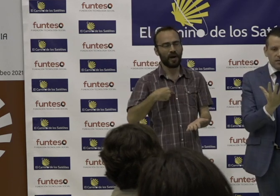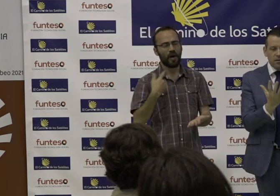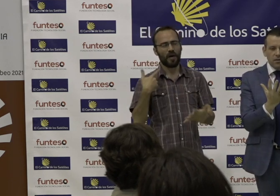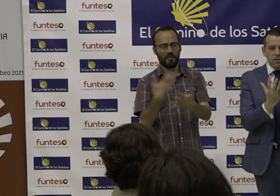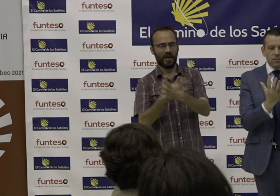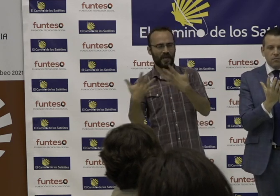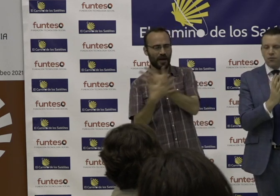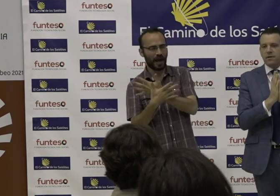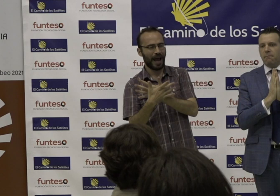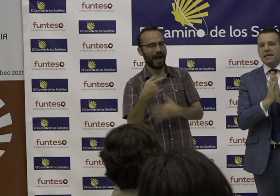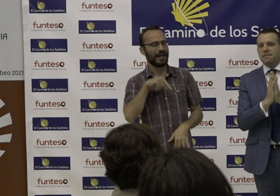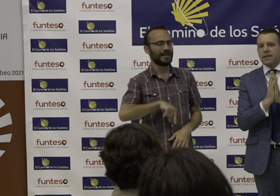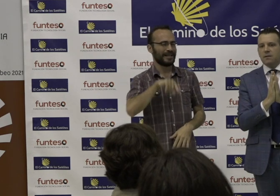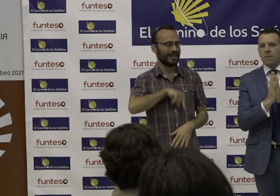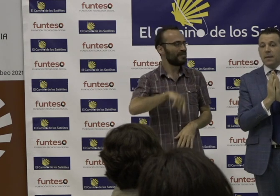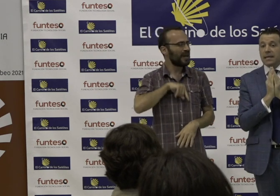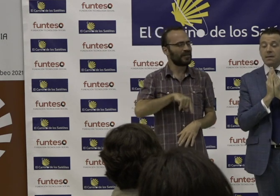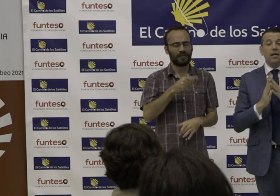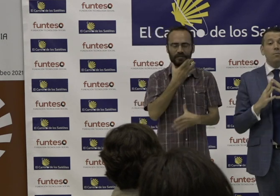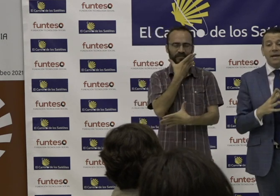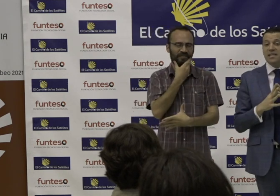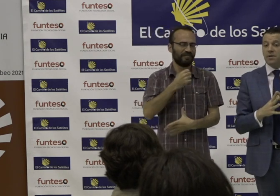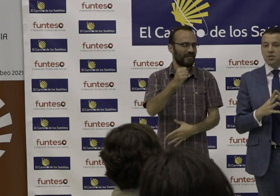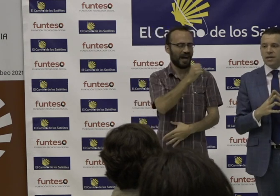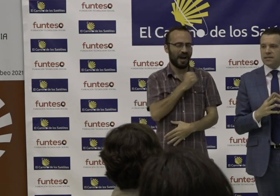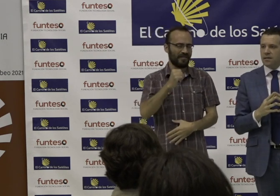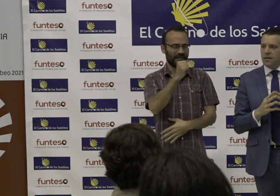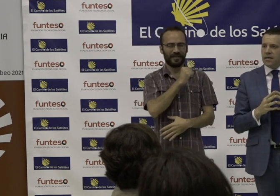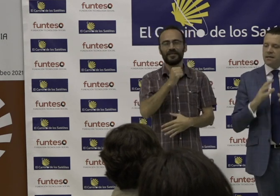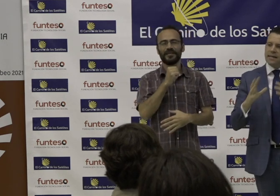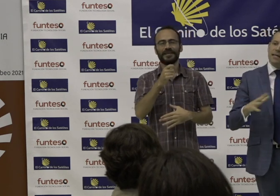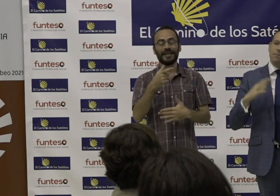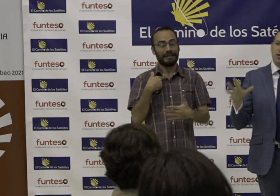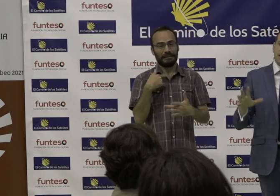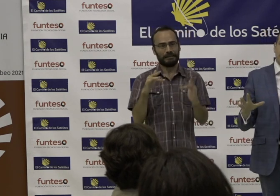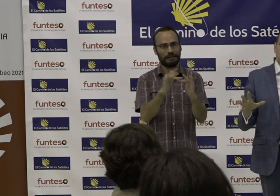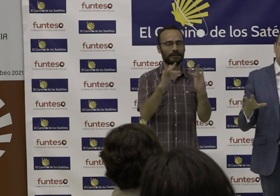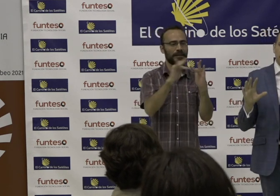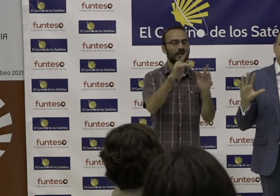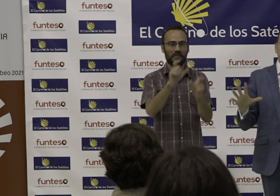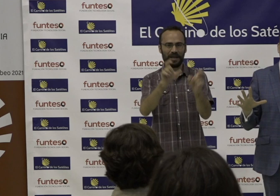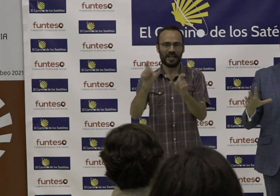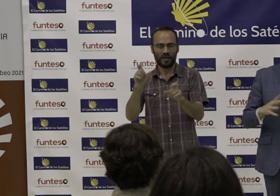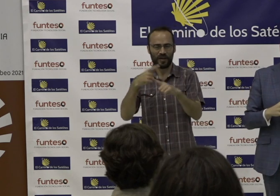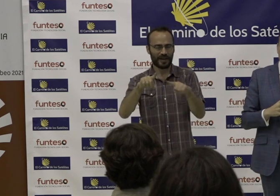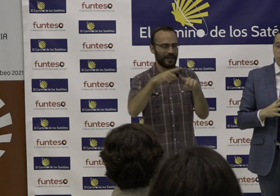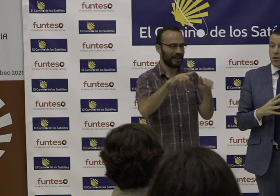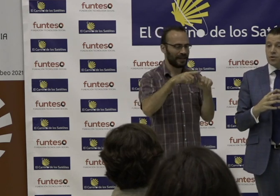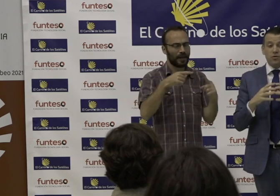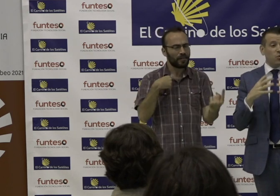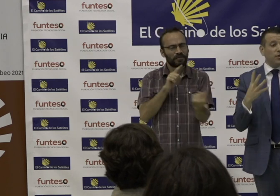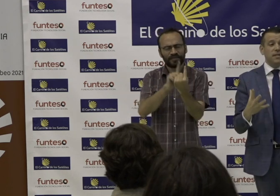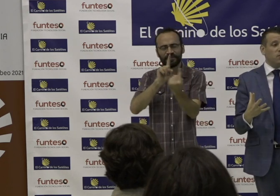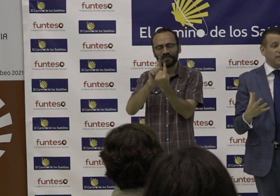mezcla, fue magnífica. Y hablé con varias personas que hacían el Camino de Santiago por distintos motivos.